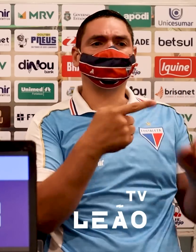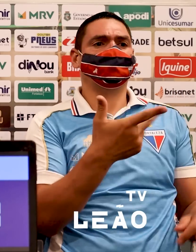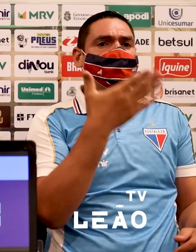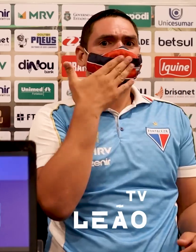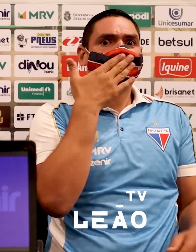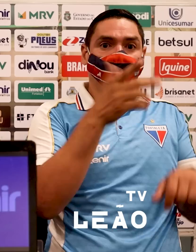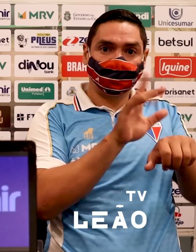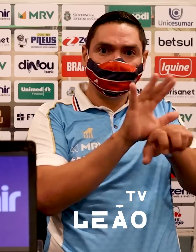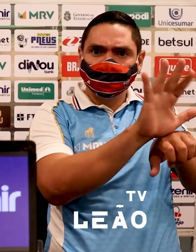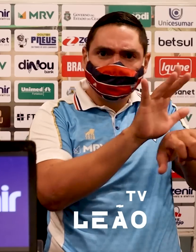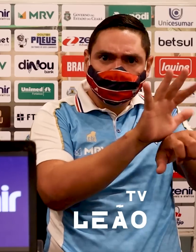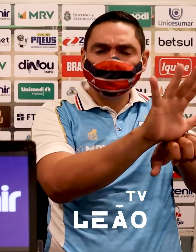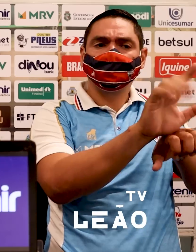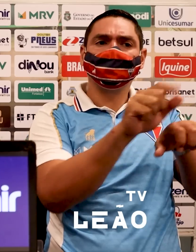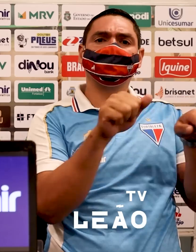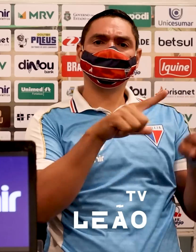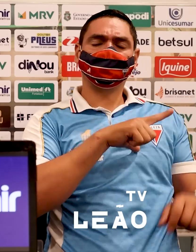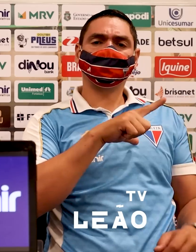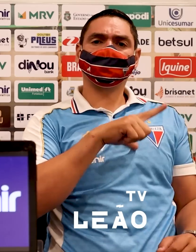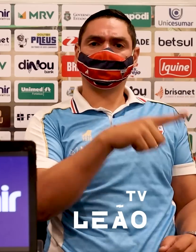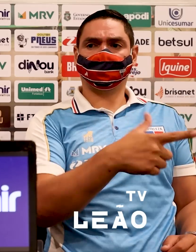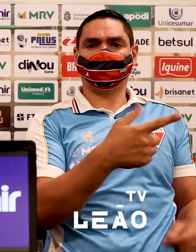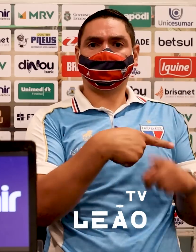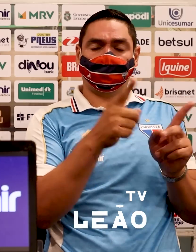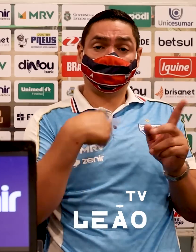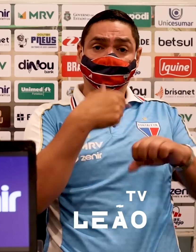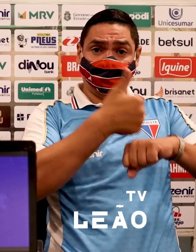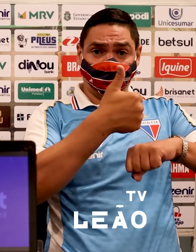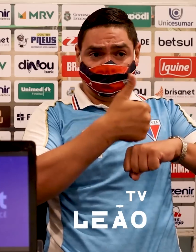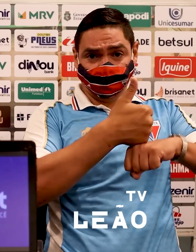a intensidade estava no time,